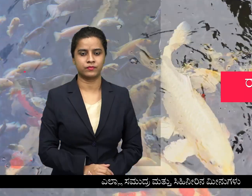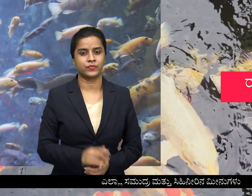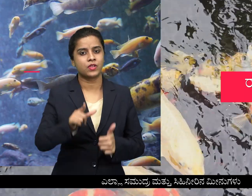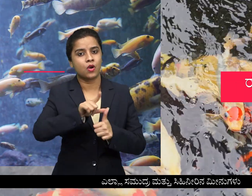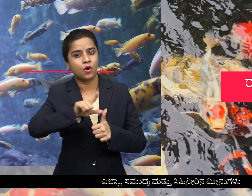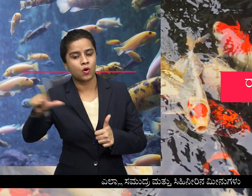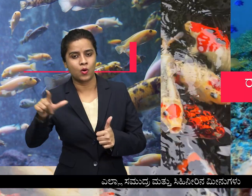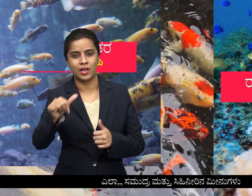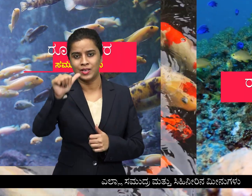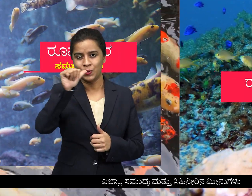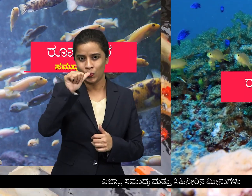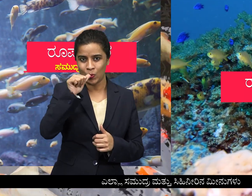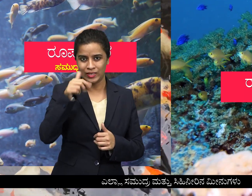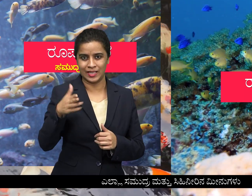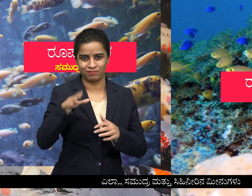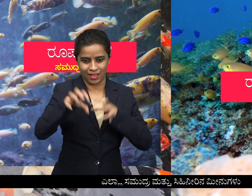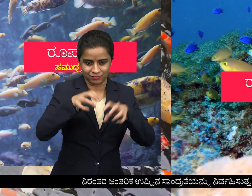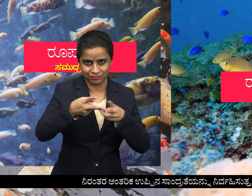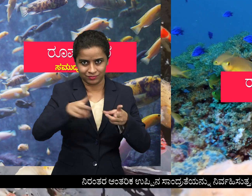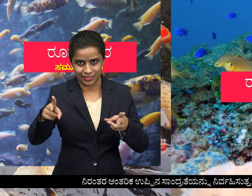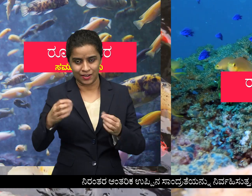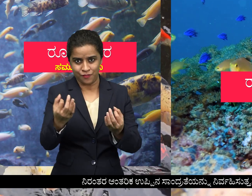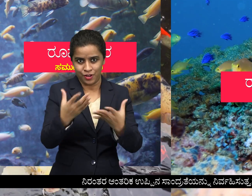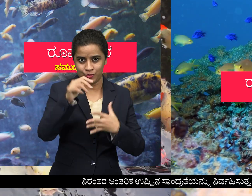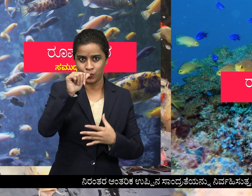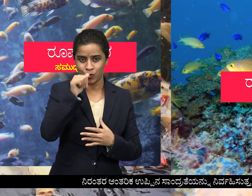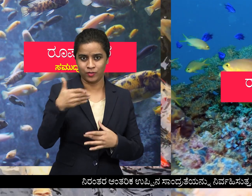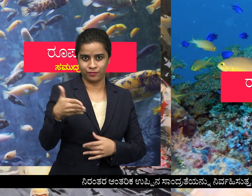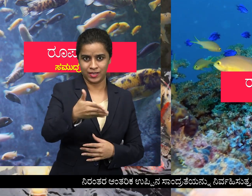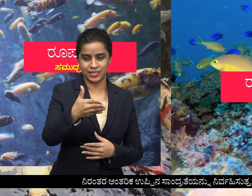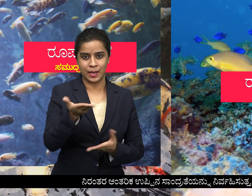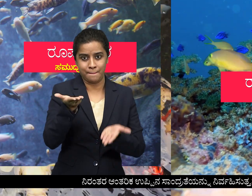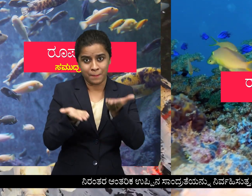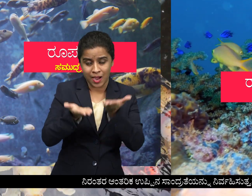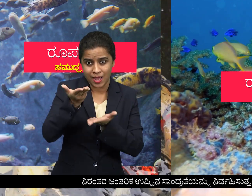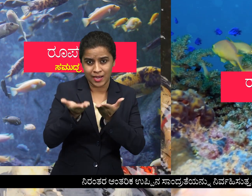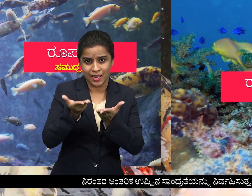ಎಲ್ಲಾ ಸಮುದ್ರ ಮತ್ತು ಸಿಹಿನೀರಿನ ಮೀನುಗಳು ನಿರಂತರ ಆಂತರಿಕ ಉಪ್ಪಿನ ಸಾಂದ್ರತೆಯನ್ನ ನಿರ್ವಹಿಸುತ್ತದೆ.